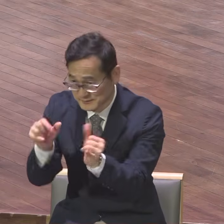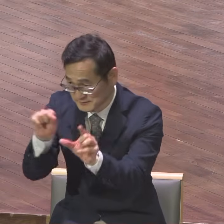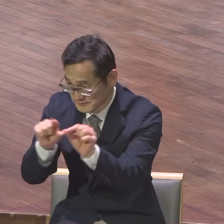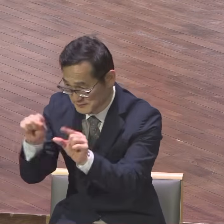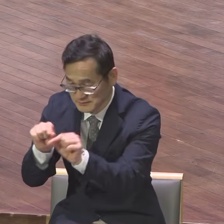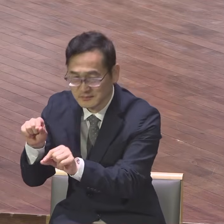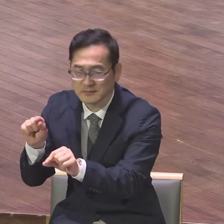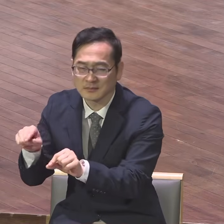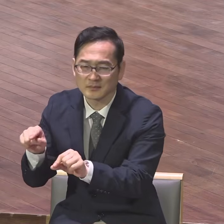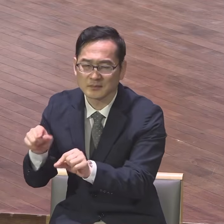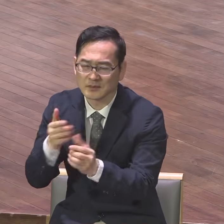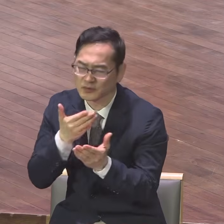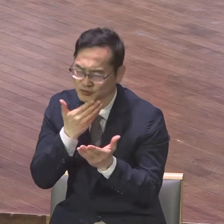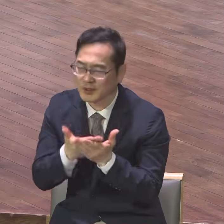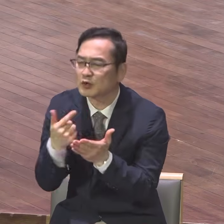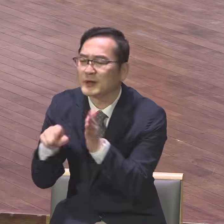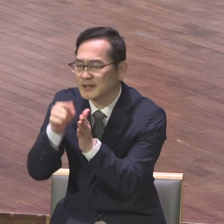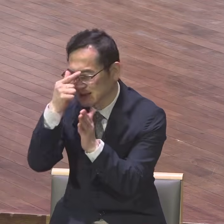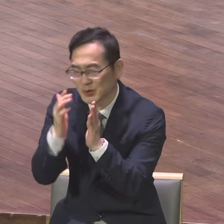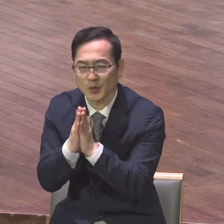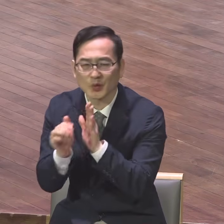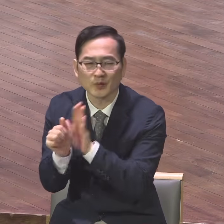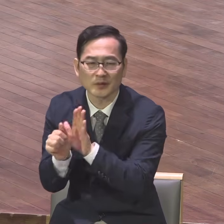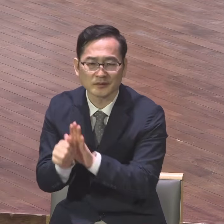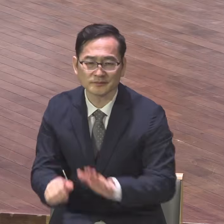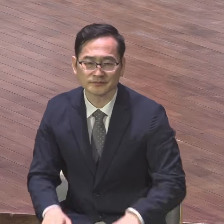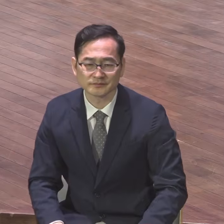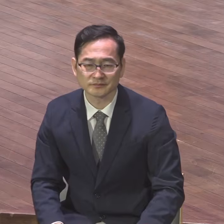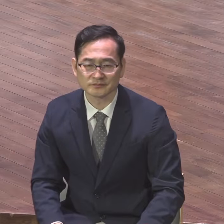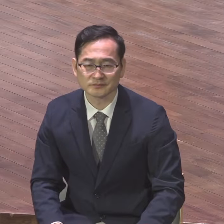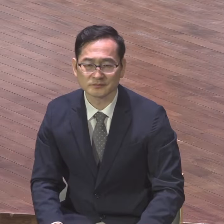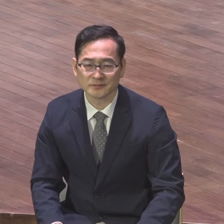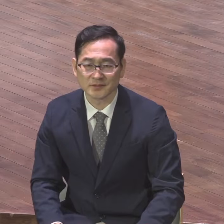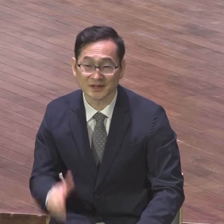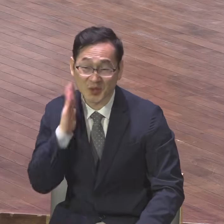대통령 당선됐다고 우리 정책위원장께서 참석했는데,